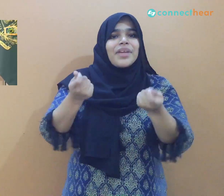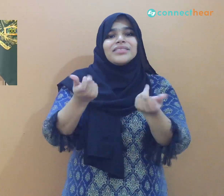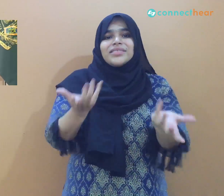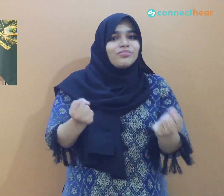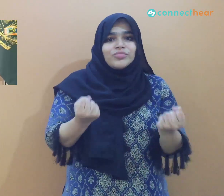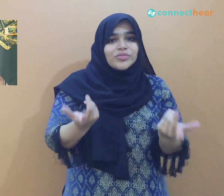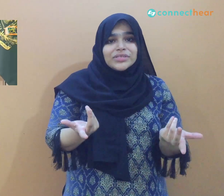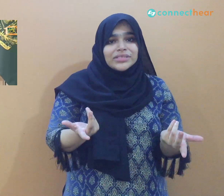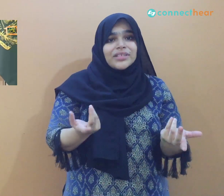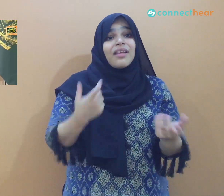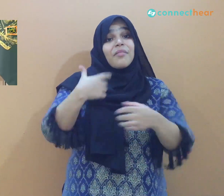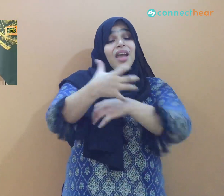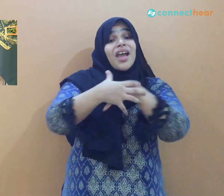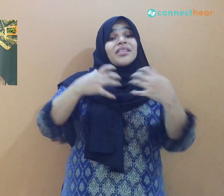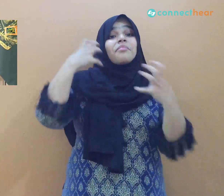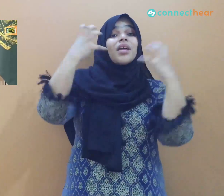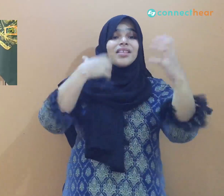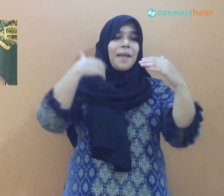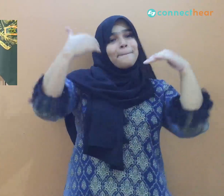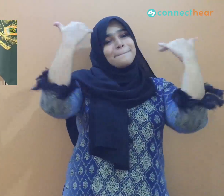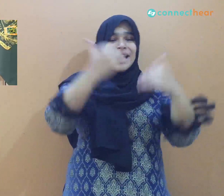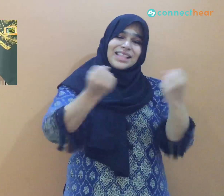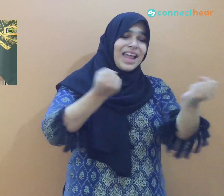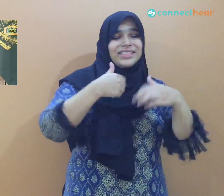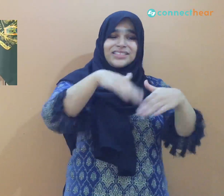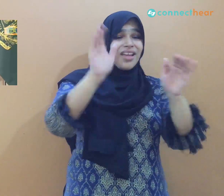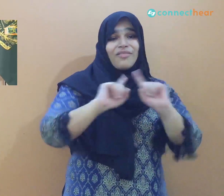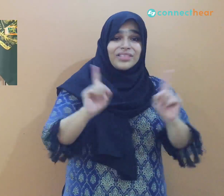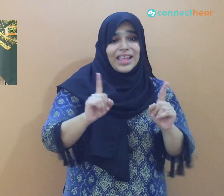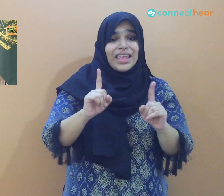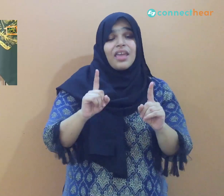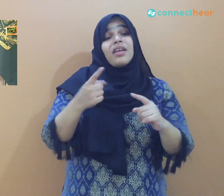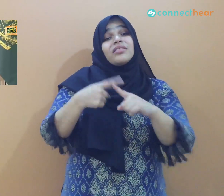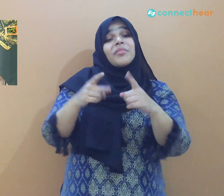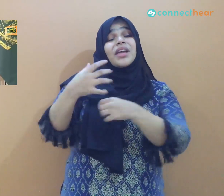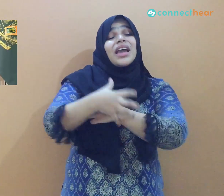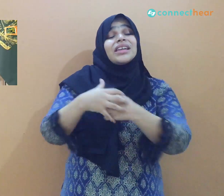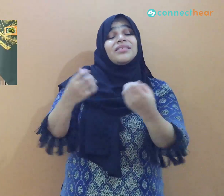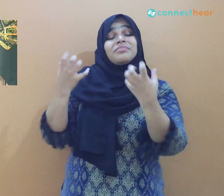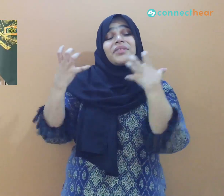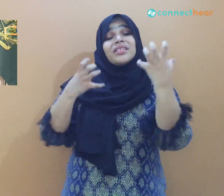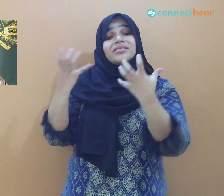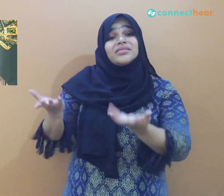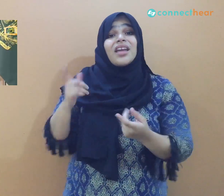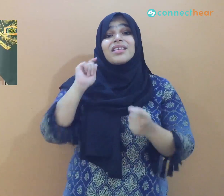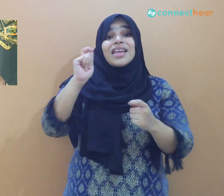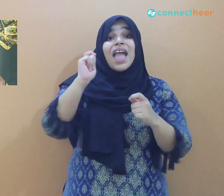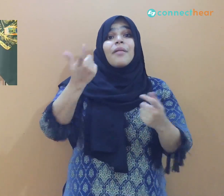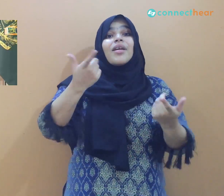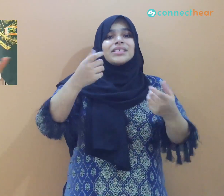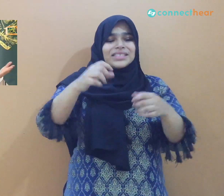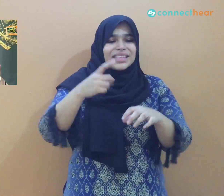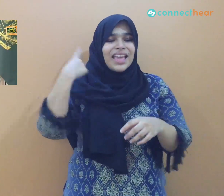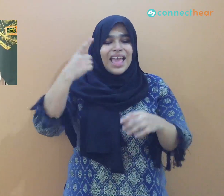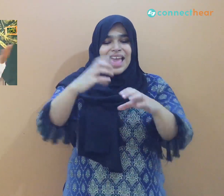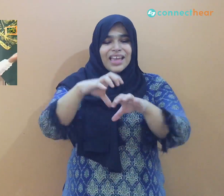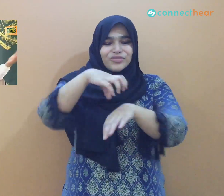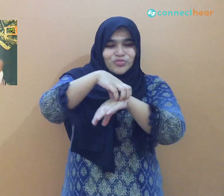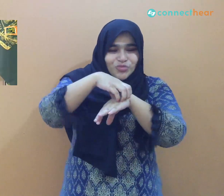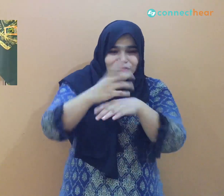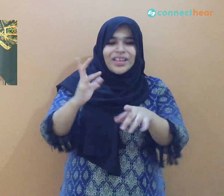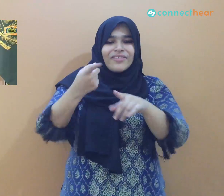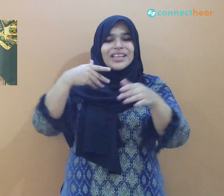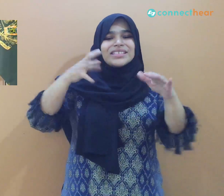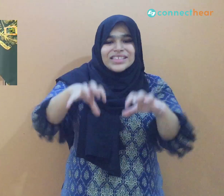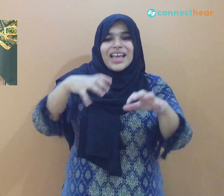ہم ایک غریب کی زندگی مشکل میں ڈال رہے ہیں. کئی دفعہ اس کو ٹرانسپورٹ چاہیے ہوتی ہے کام کرنے کے لیے، دیہاتوں کے لیے اس کو کہیں